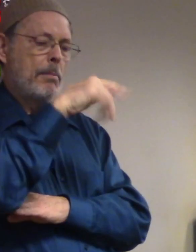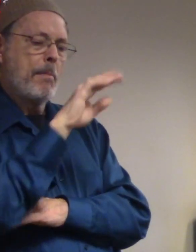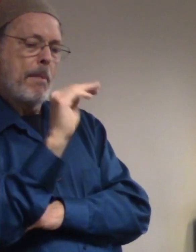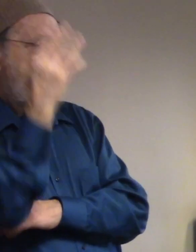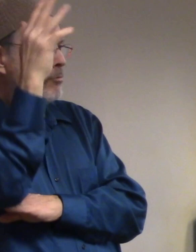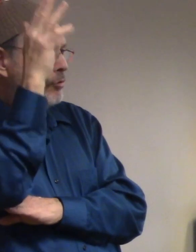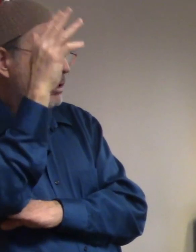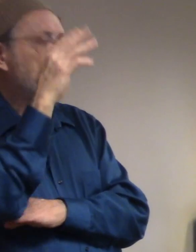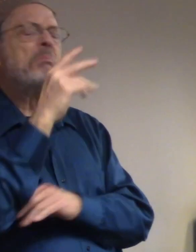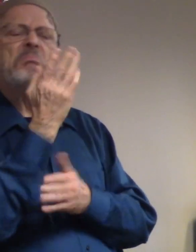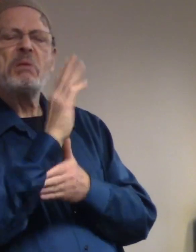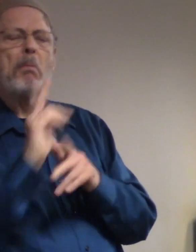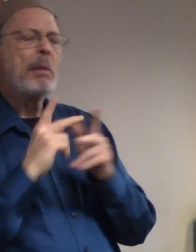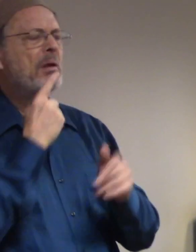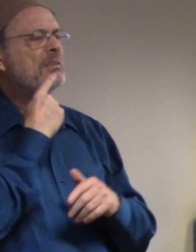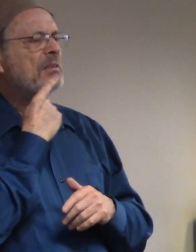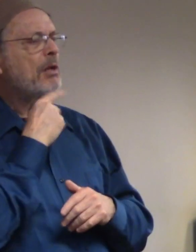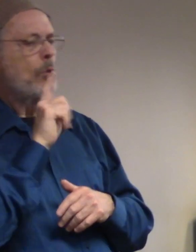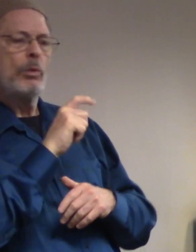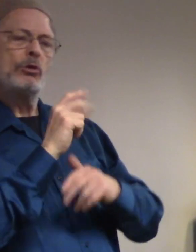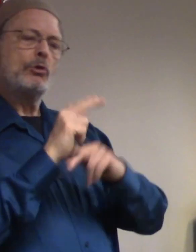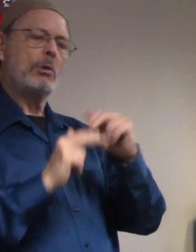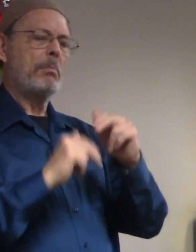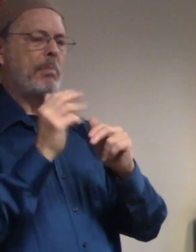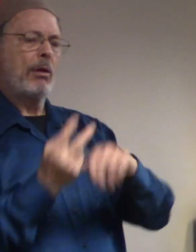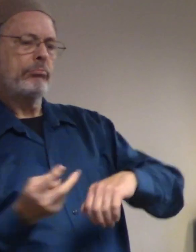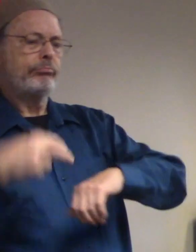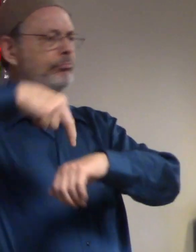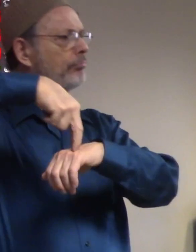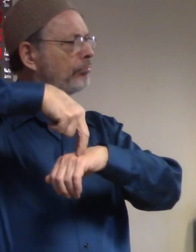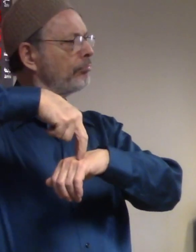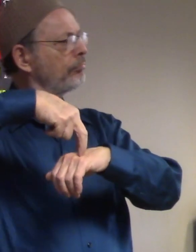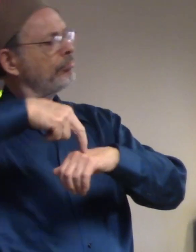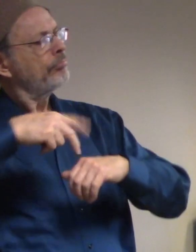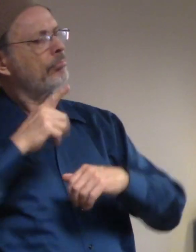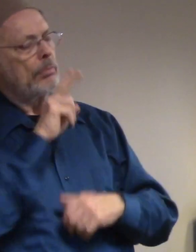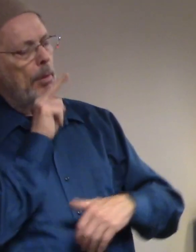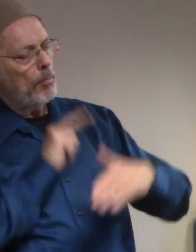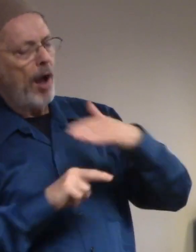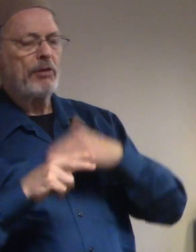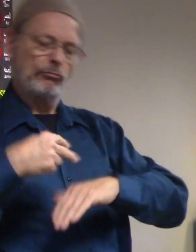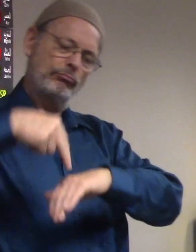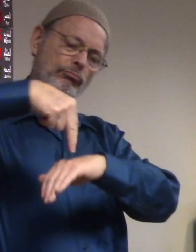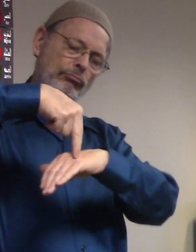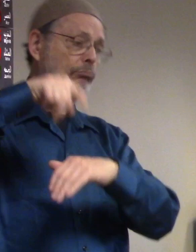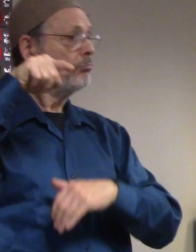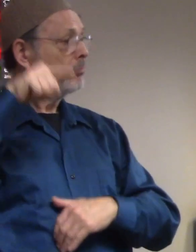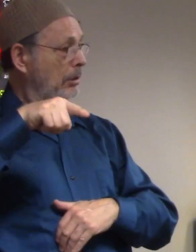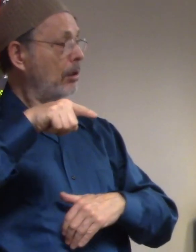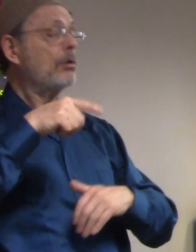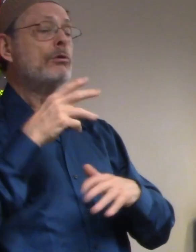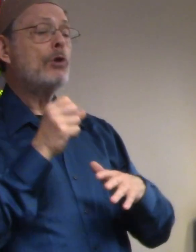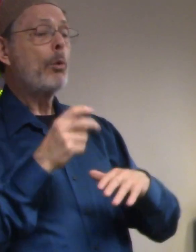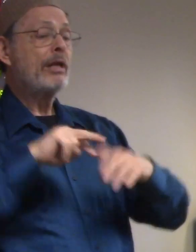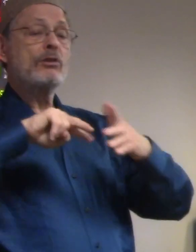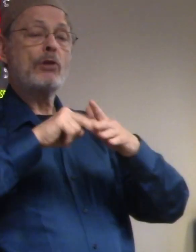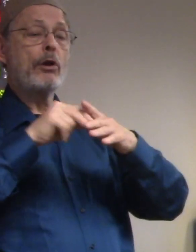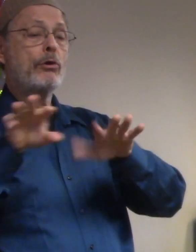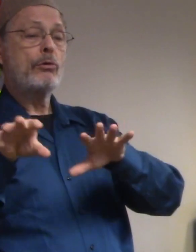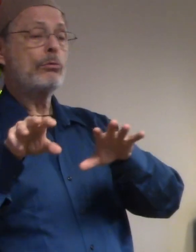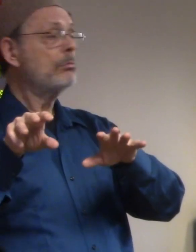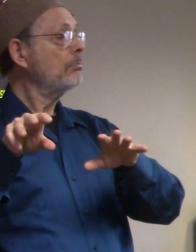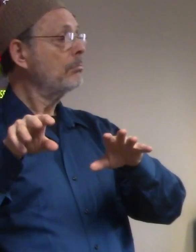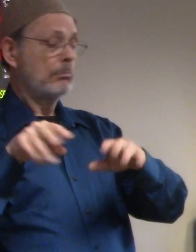that we build the Prophet ﷺ a pulpit. So he left the side of the palm tree and he would start giving his khutbahs on a pulpit.